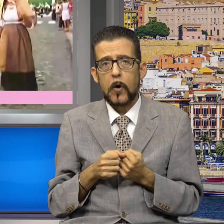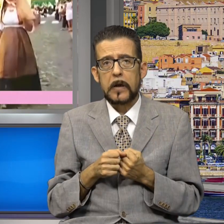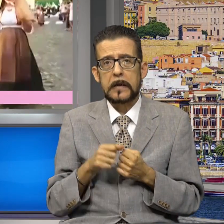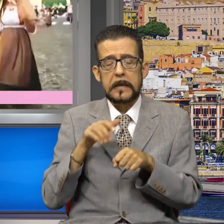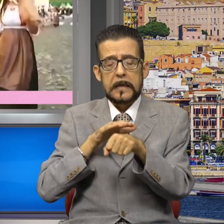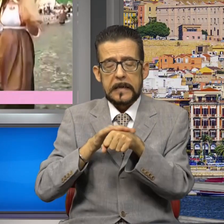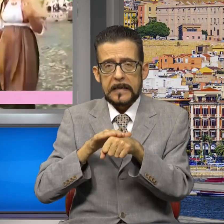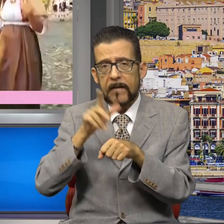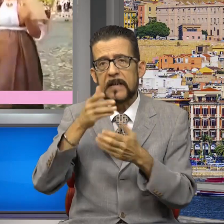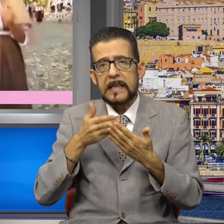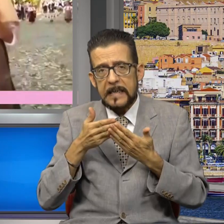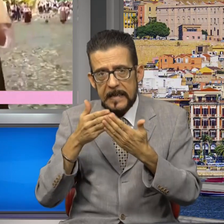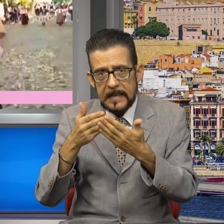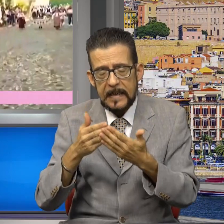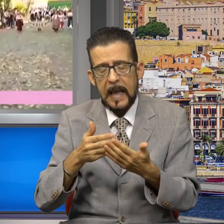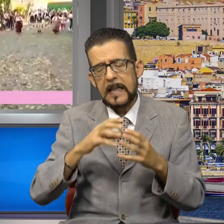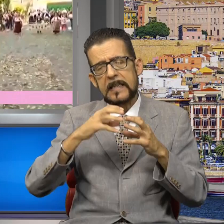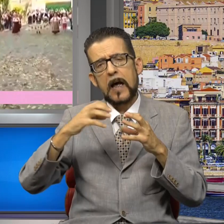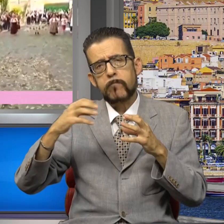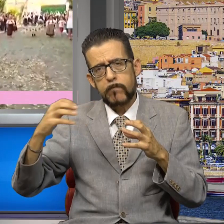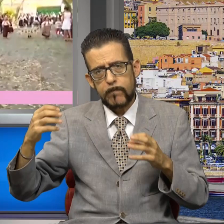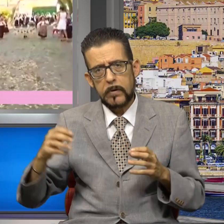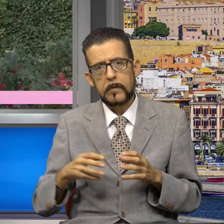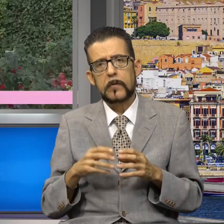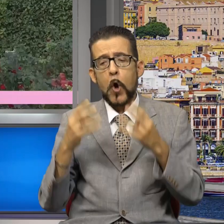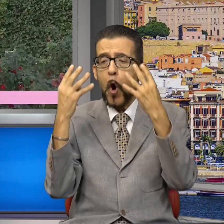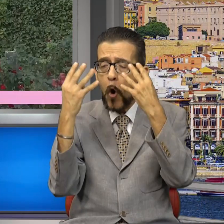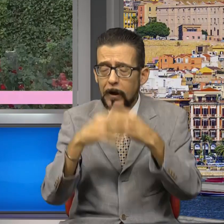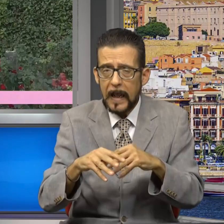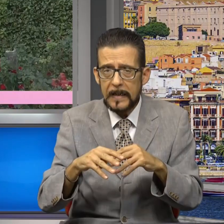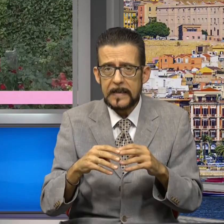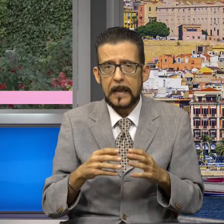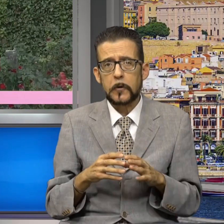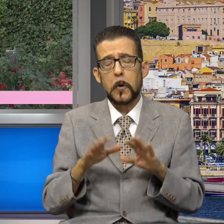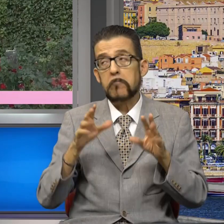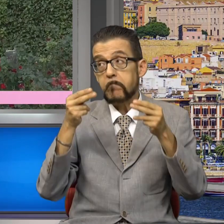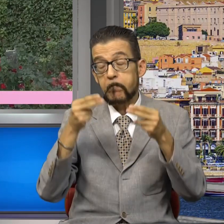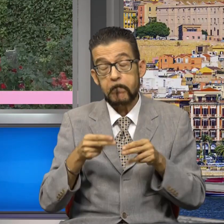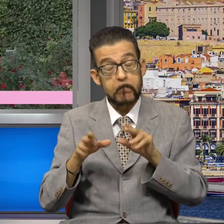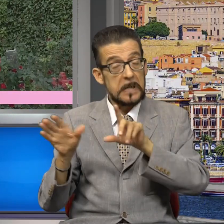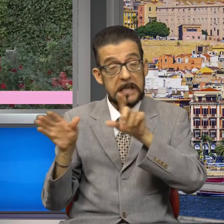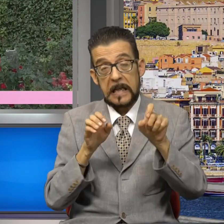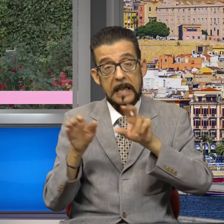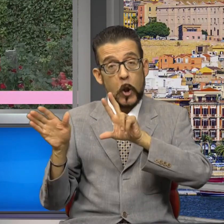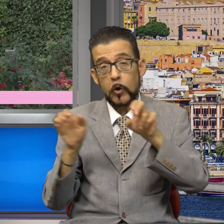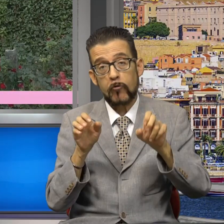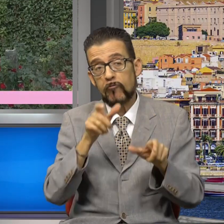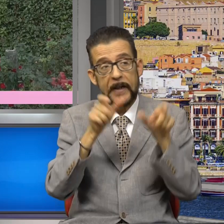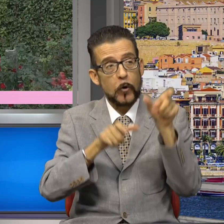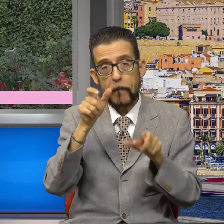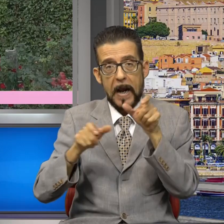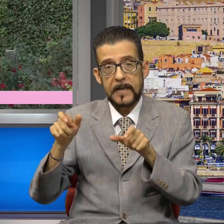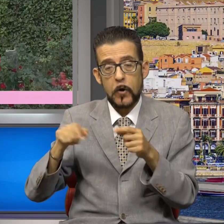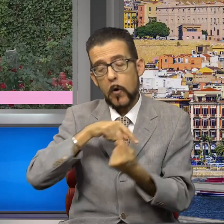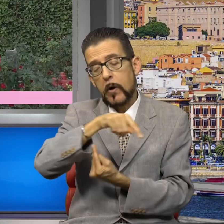servizi di assistenza, robe varie e organizzatori sono altri 700-800 persone che